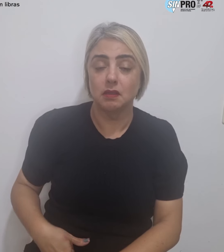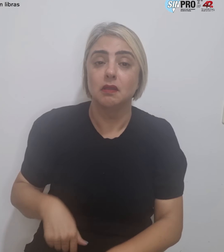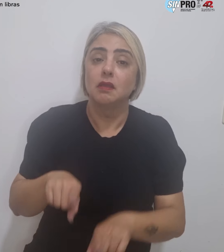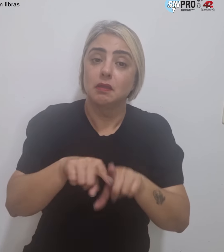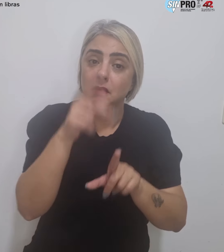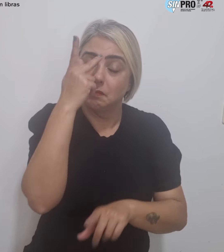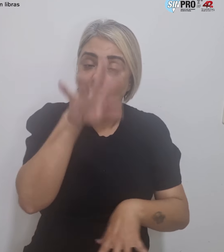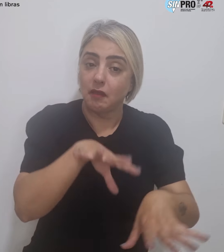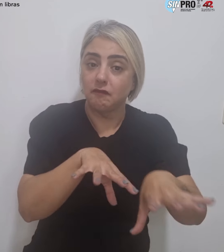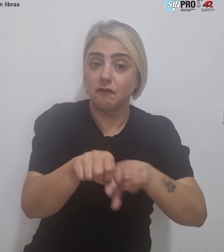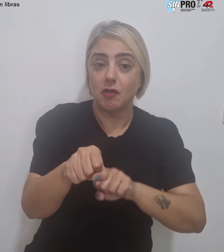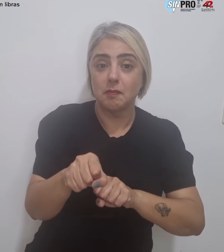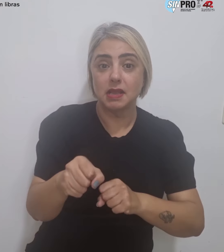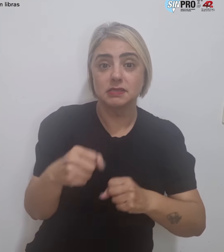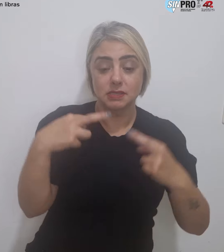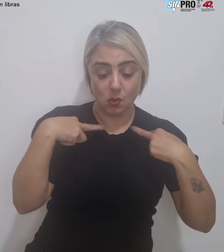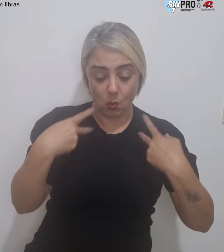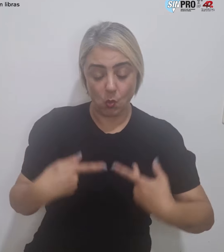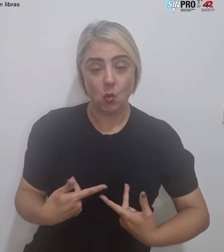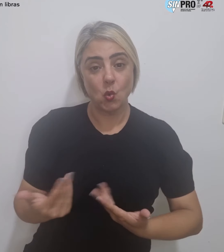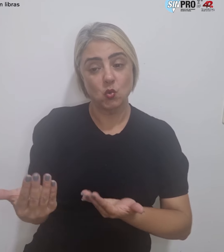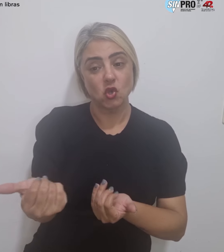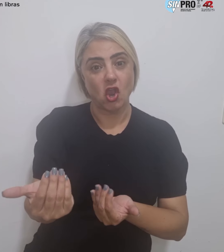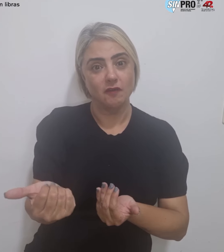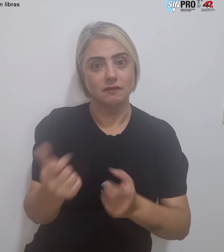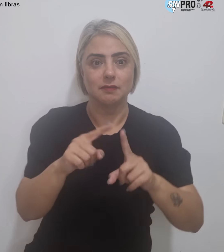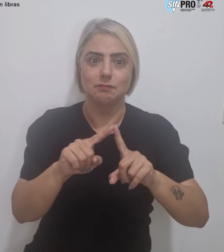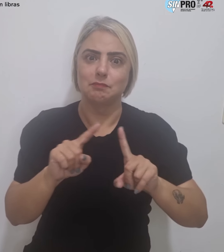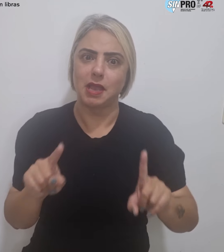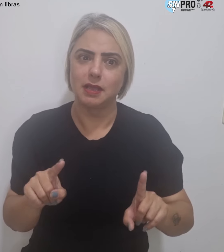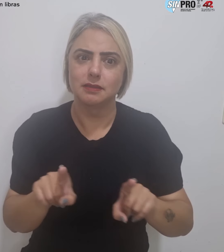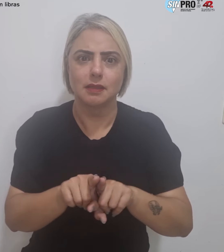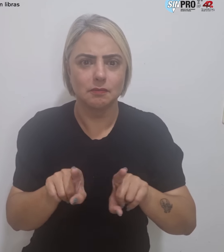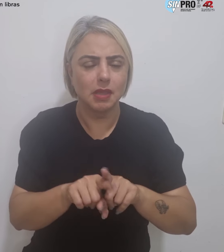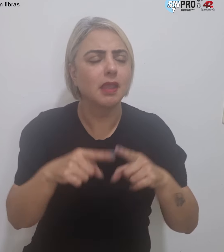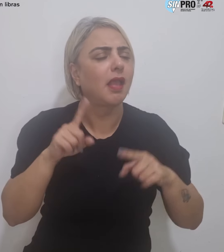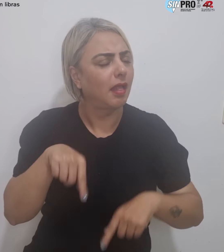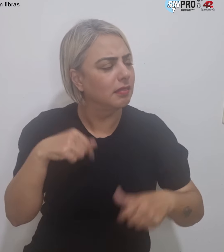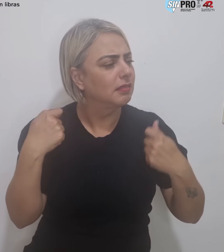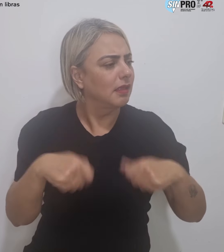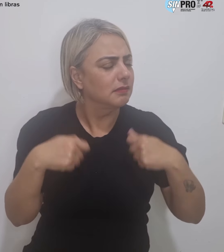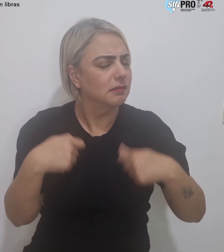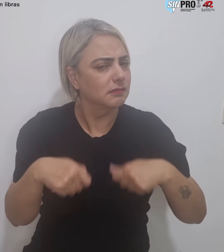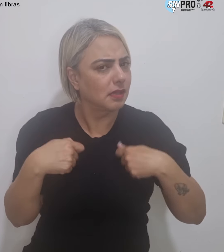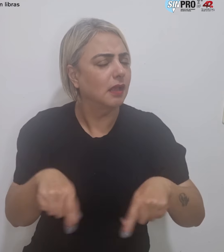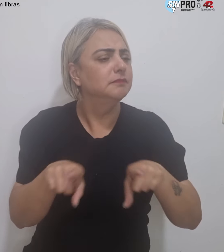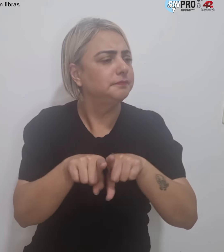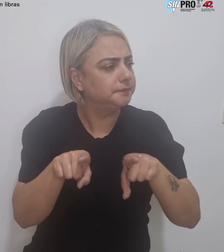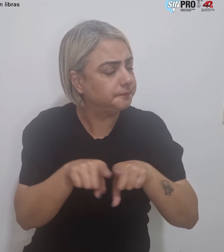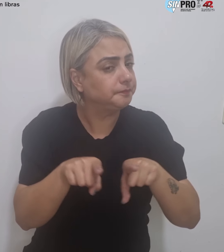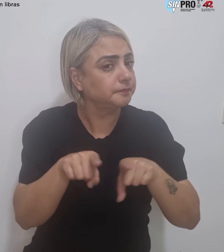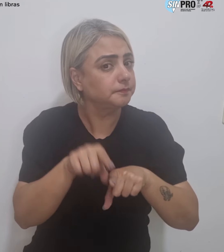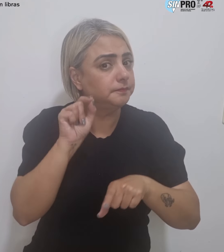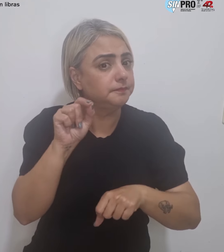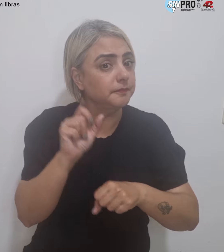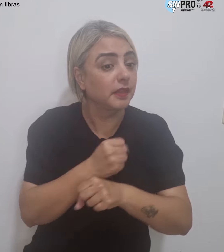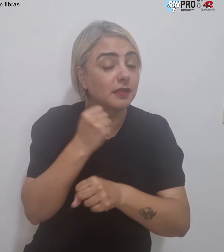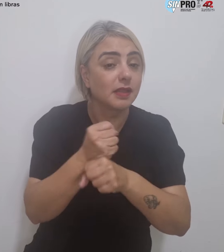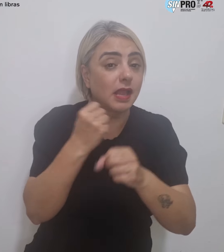formação dos jovens. Ao mesmo tempo, será necessário também que sejam construídas as